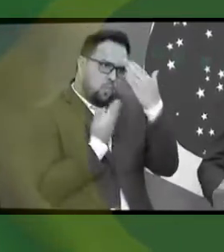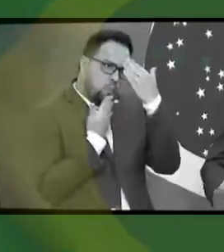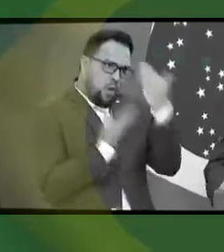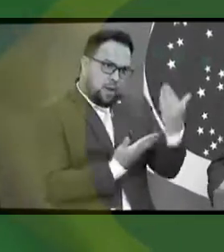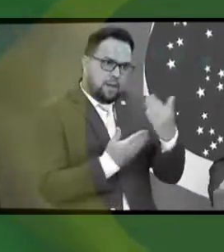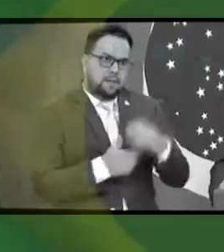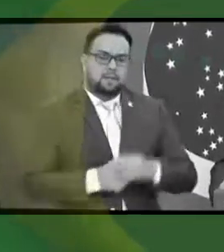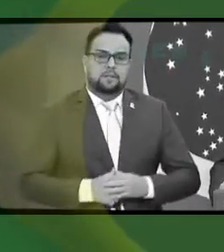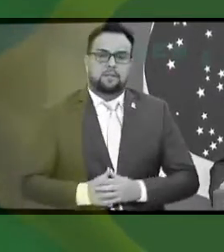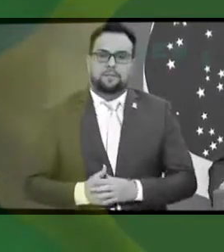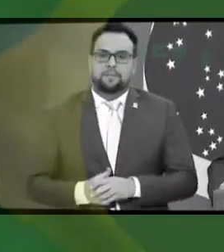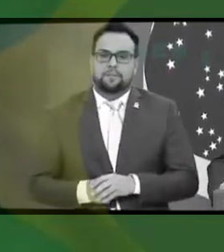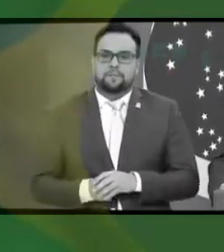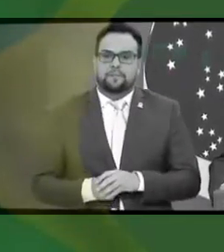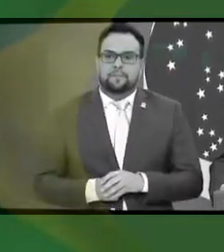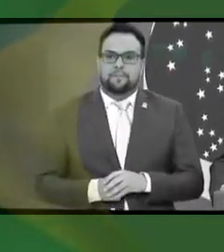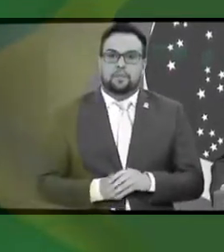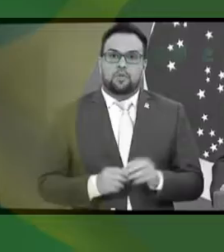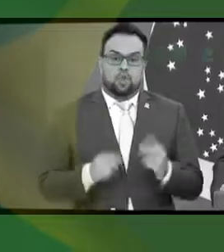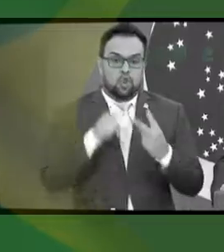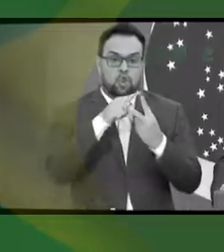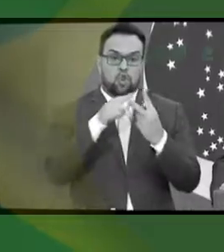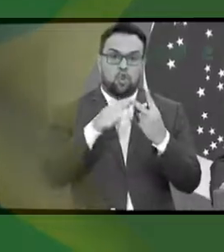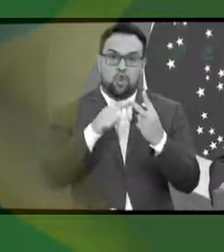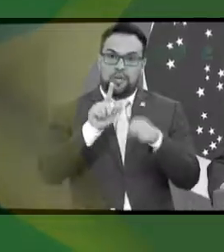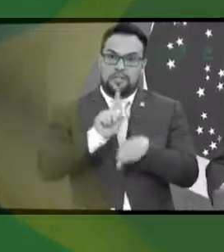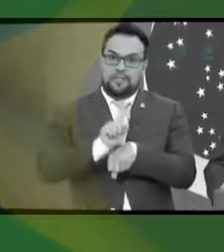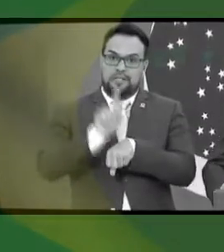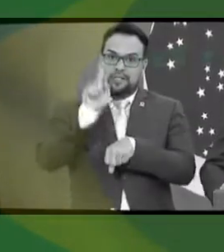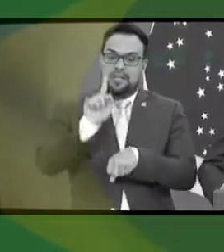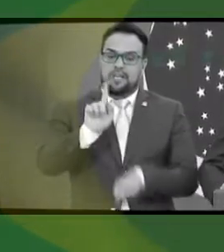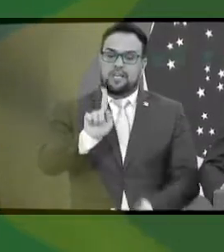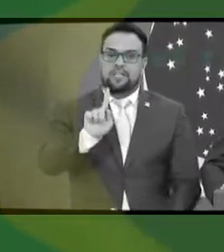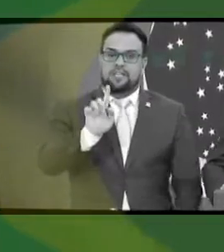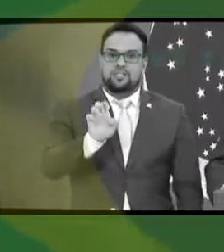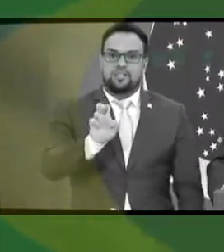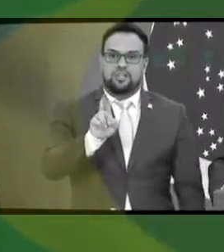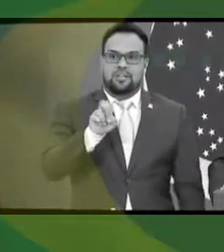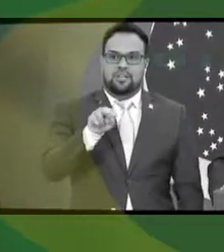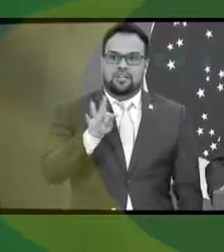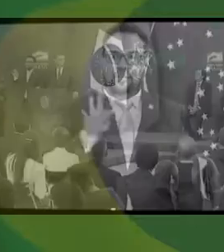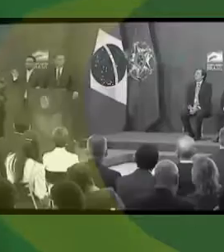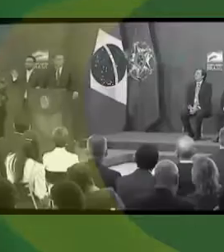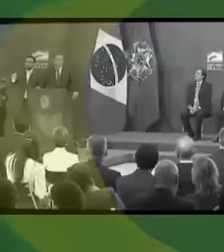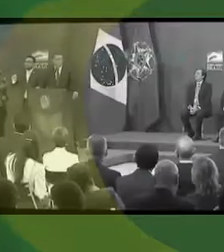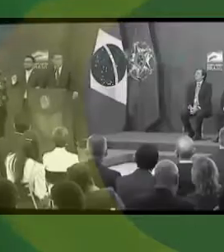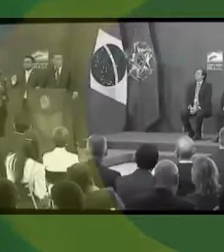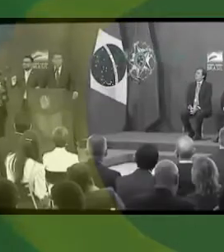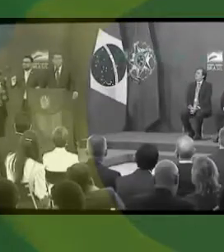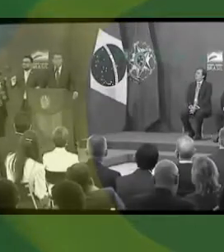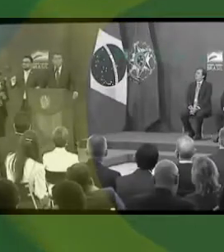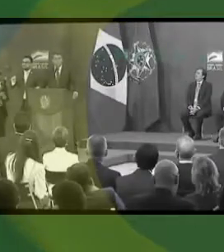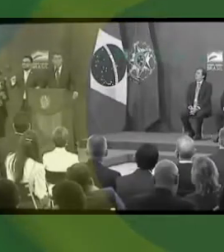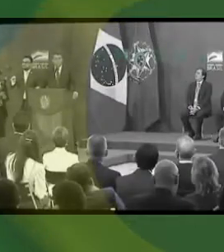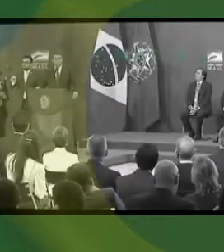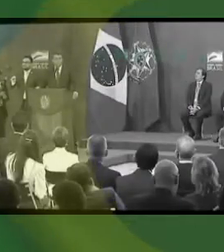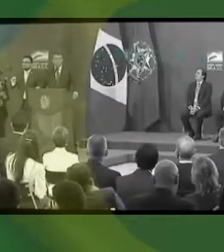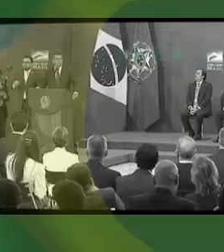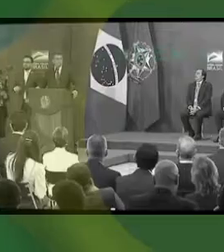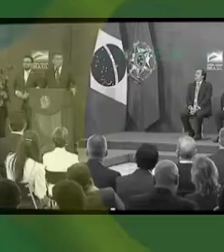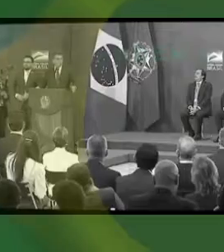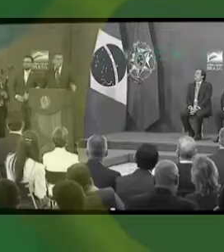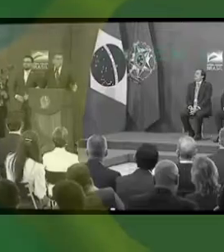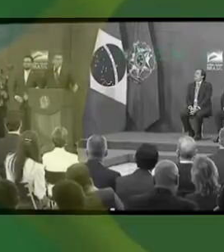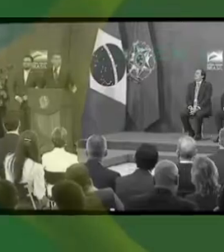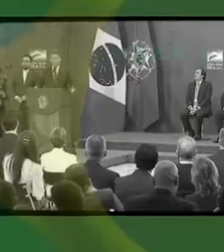da Rede Globo sobre o uso do cartão corporativo sem nada a esconder bolsonaro inclusive anuncia que esse tema